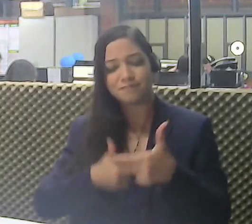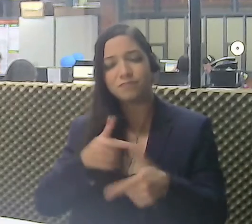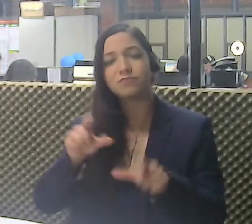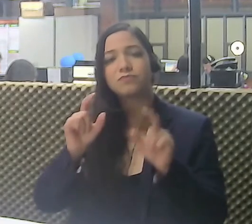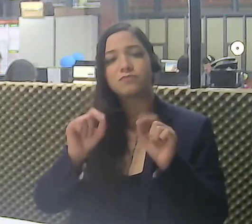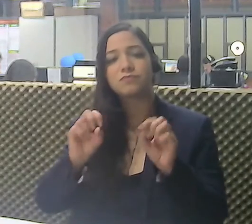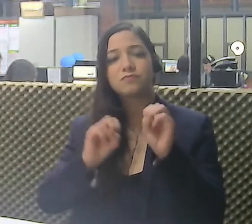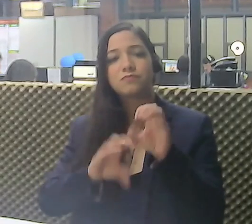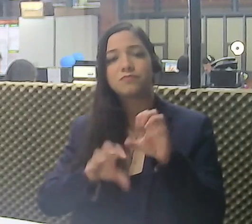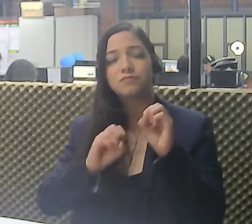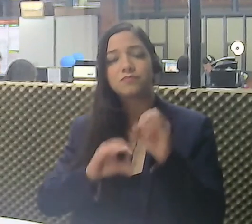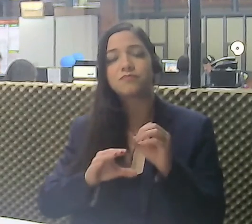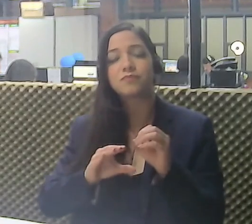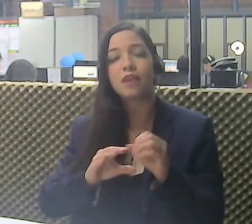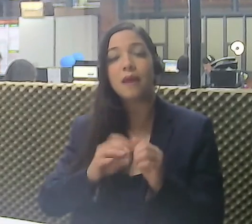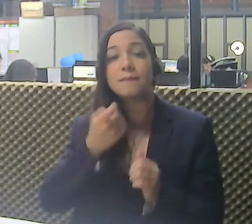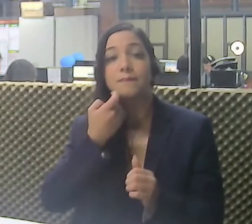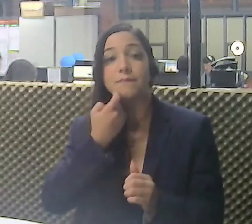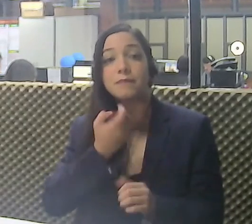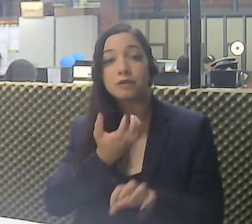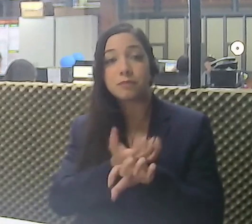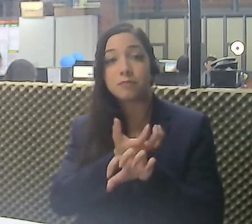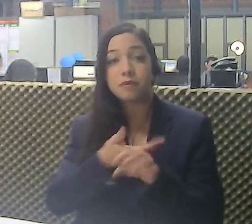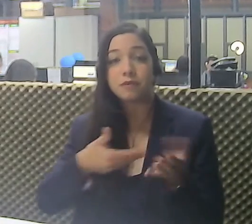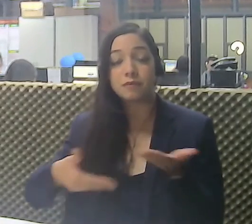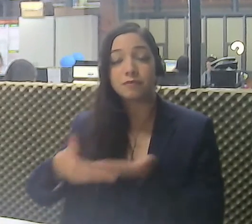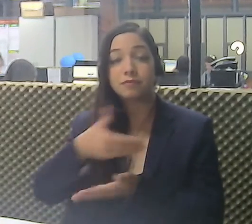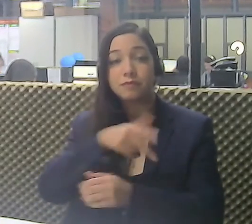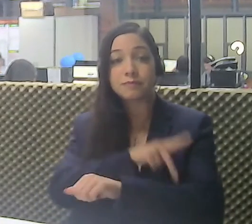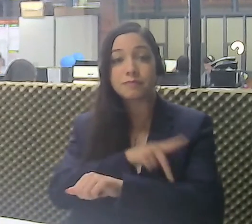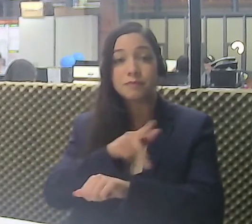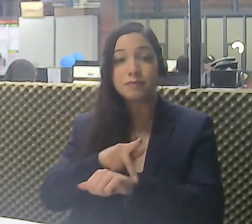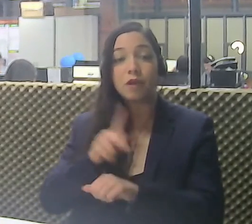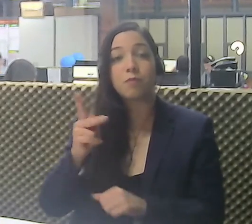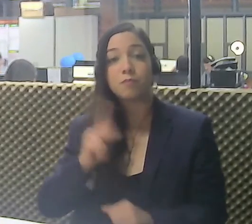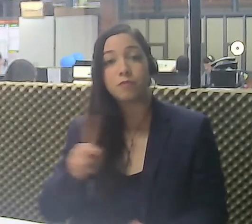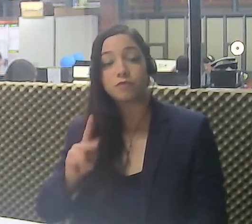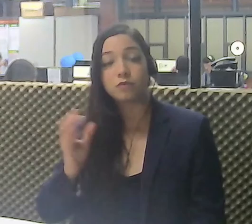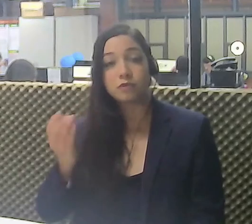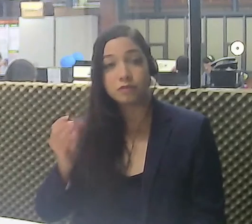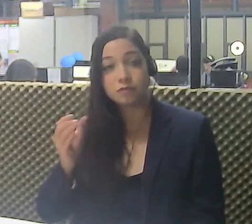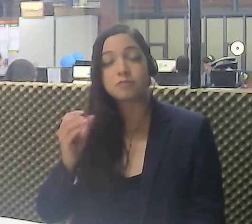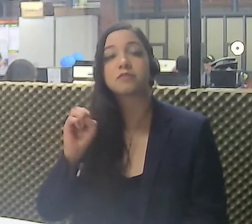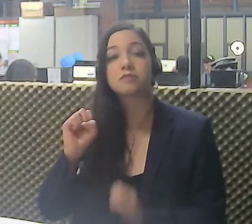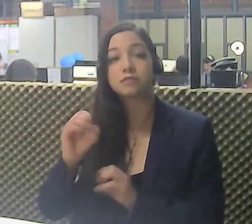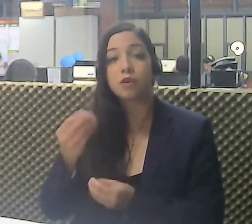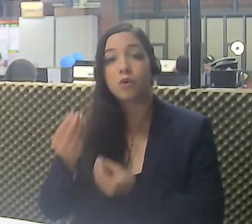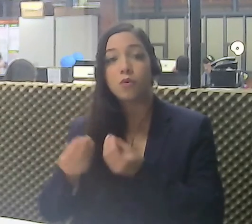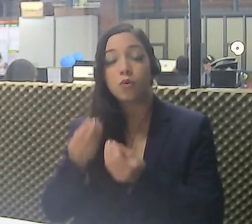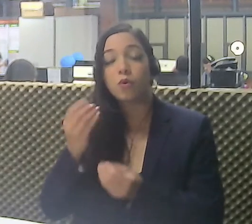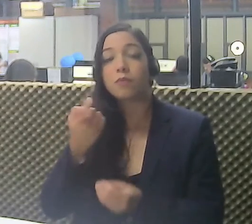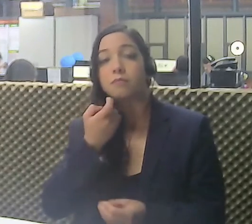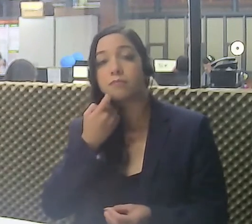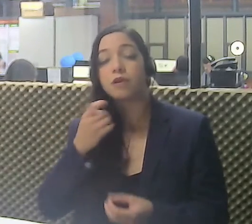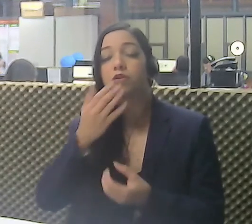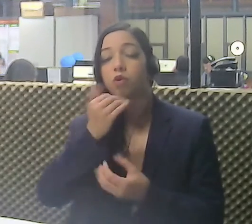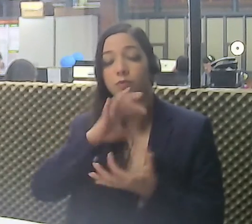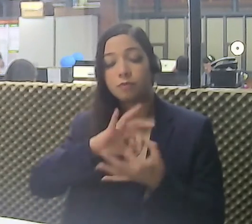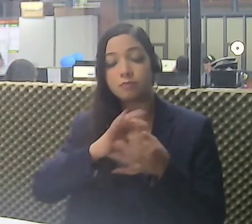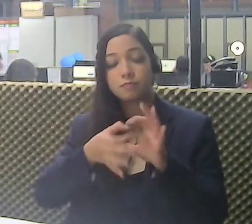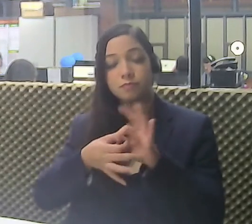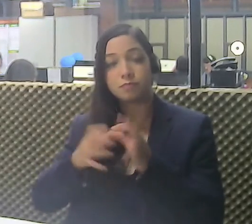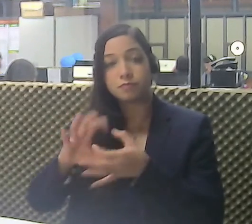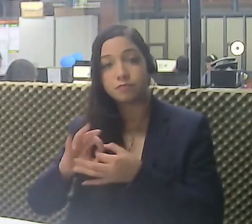do peixe de maneira interdisciplinar na questão pedagógica. Os professores de ciências trabalharam sobre o peixe, a cadeia alimentar,